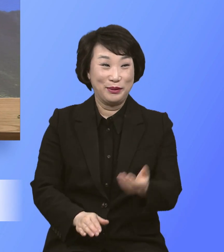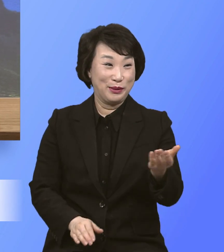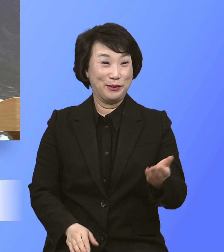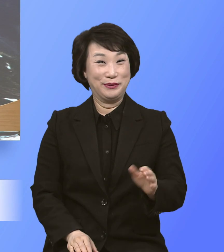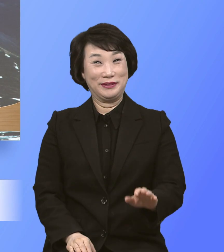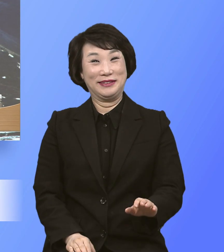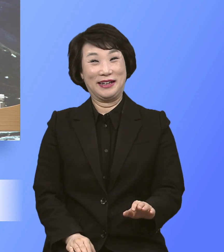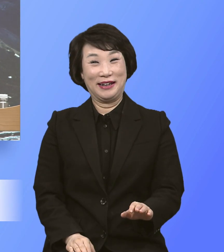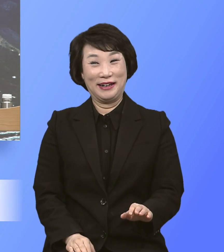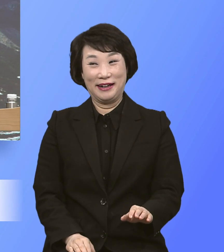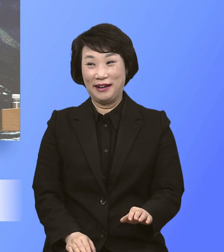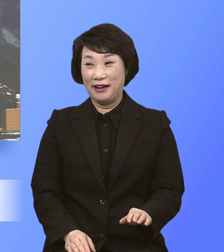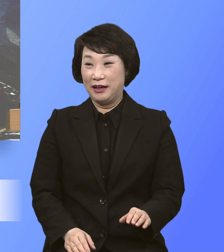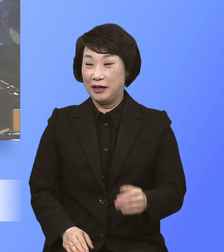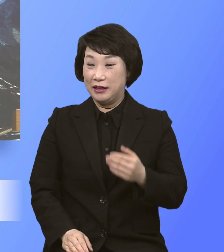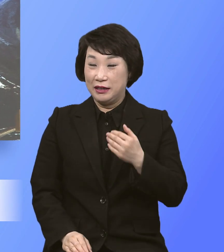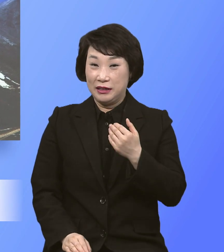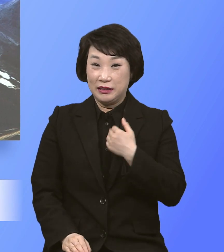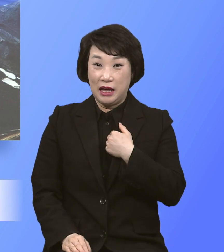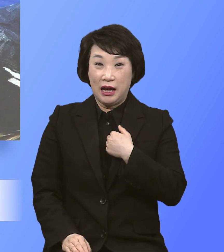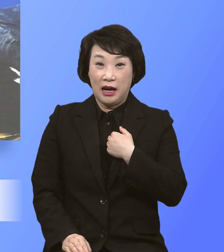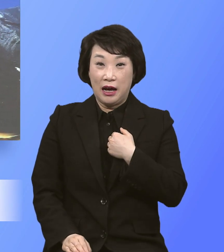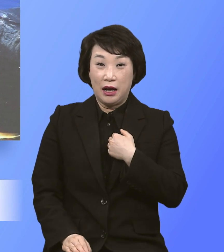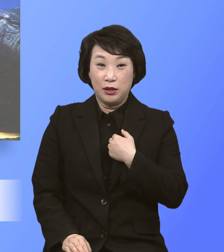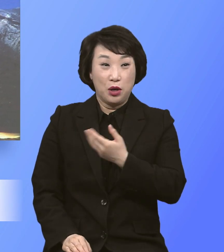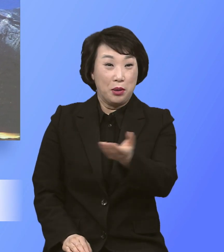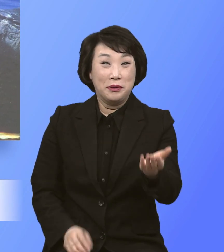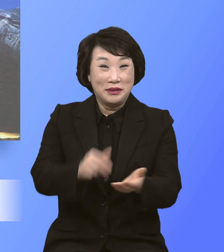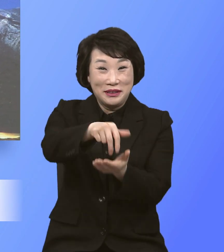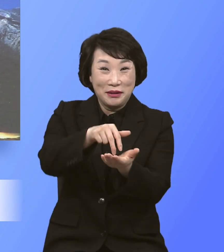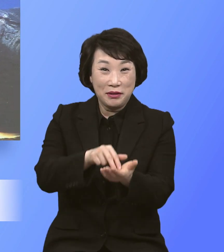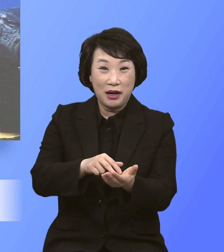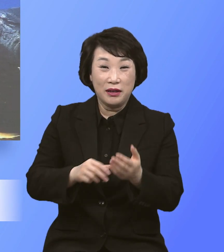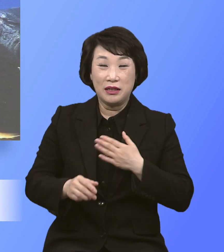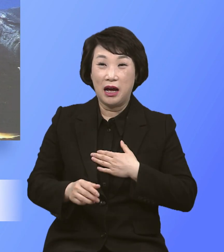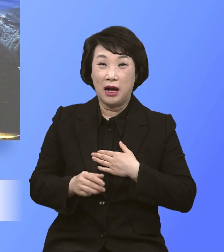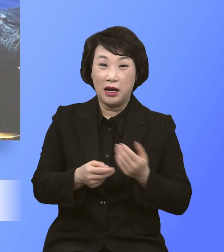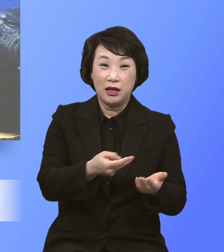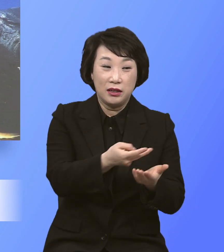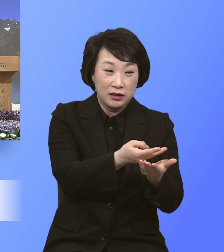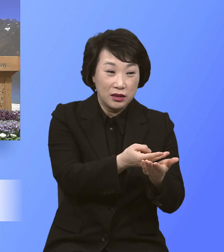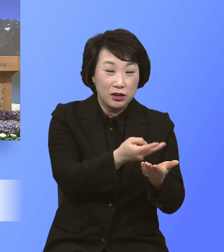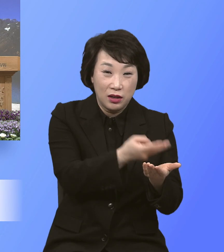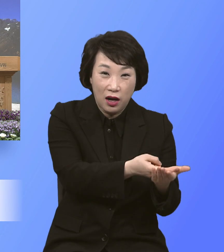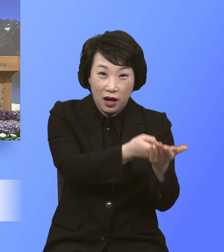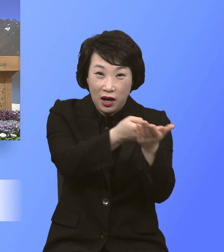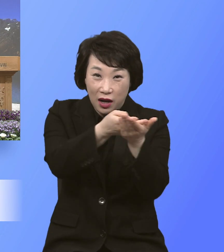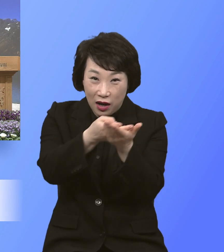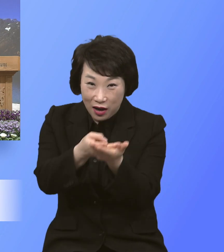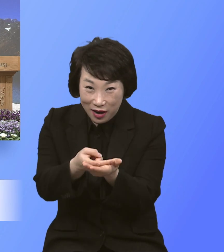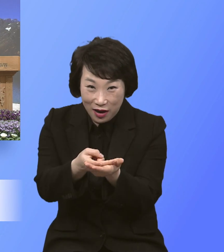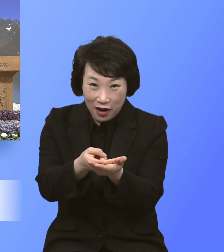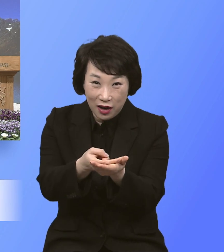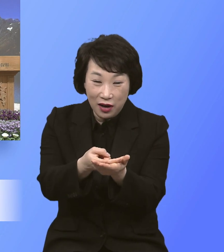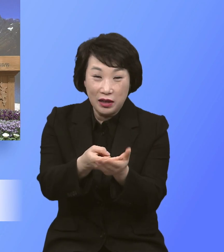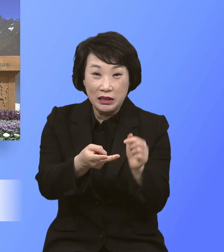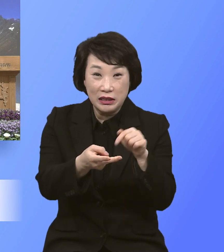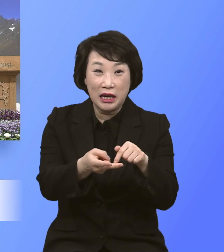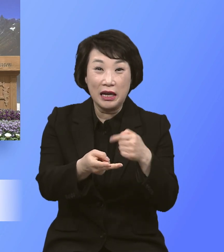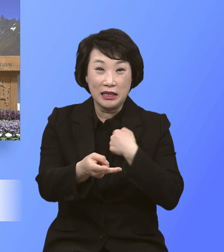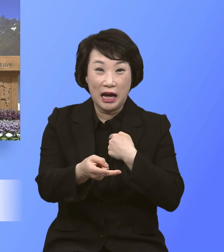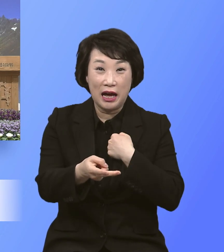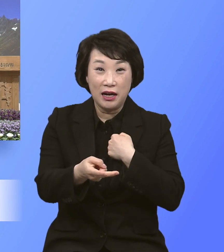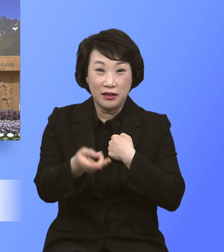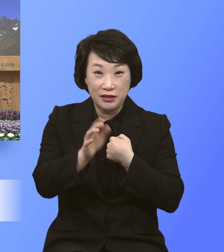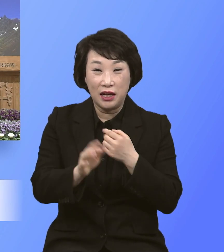여러분 같으면 내가 누워서 지금 예수 앞에 왔는데 예수께서 일어나서 침상을 들고